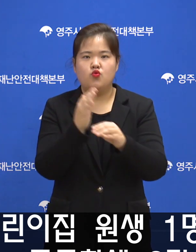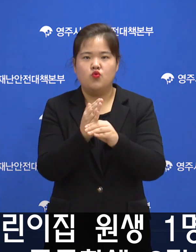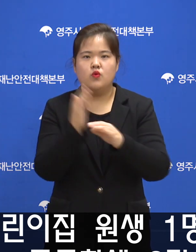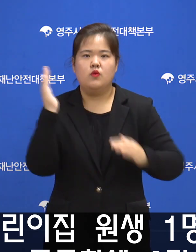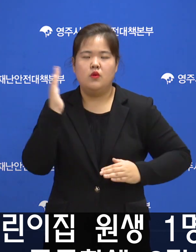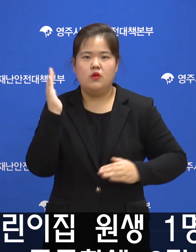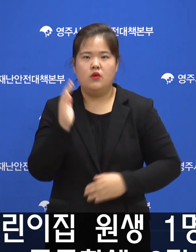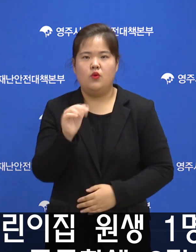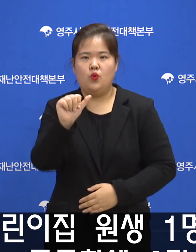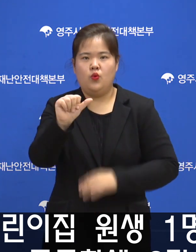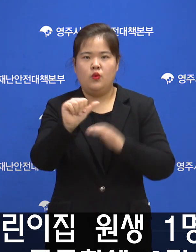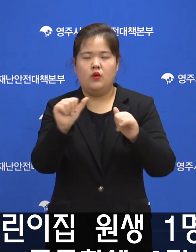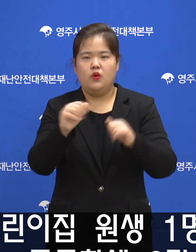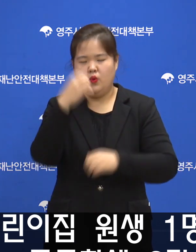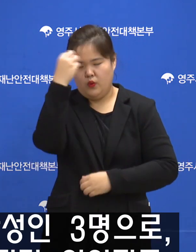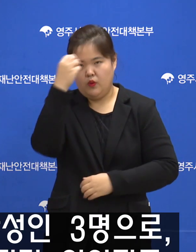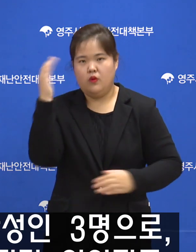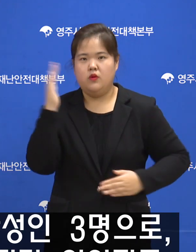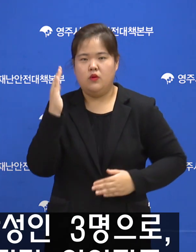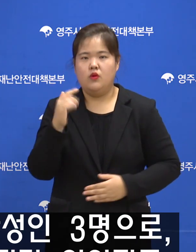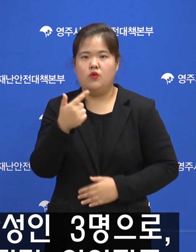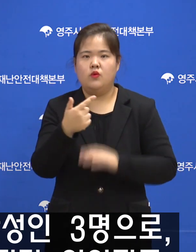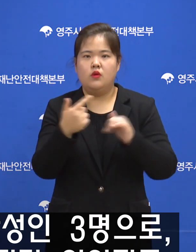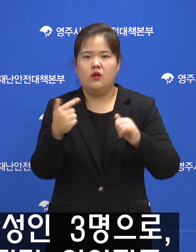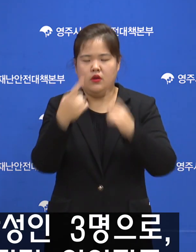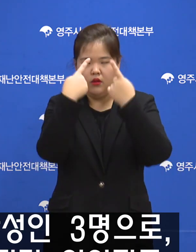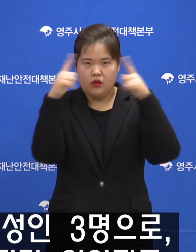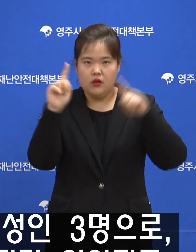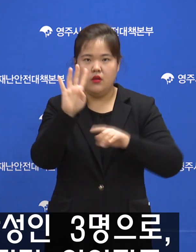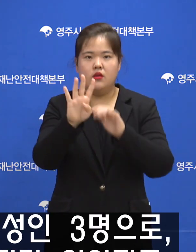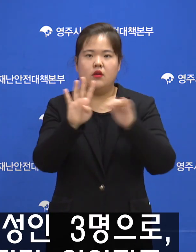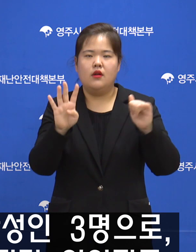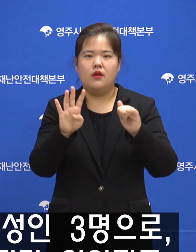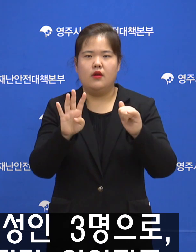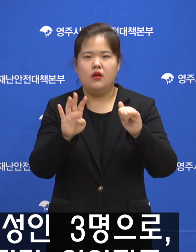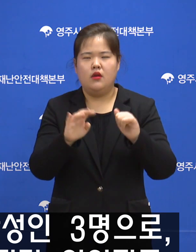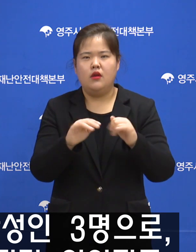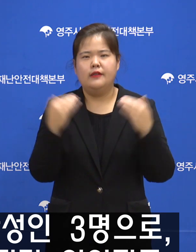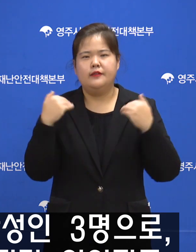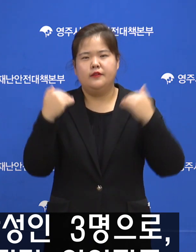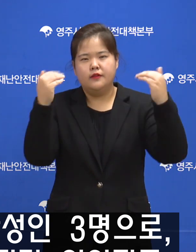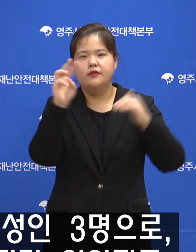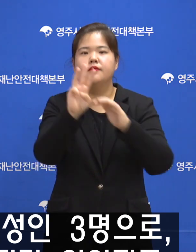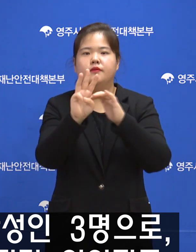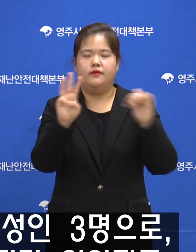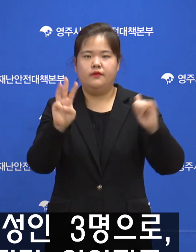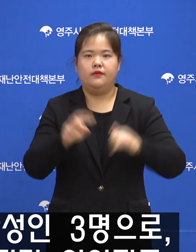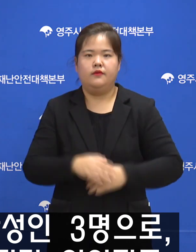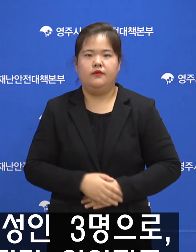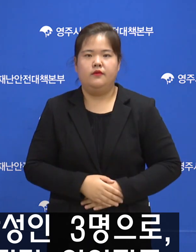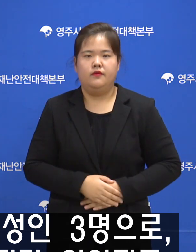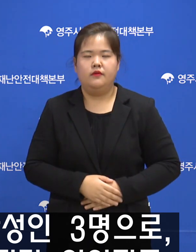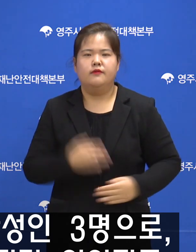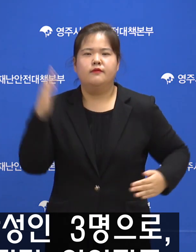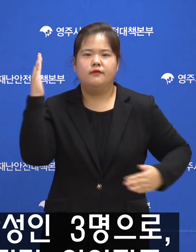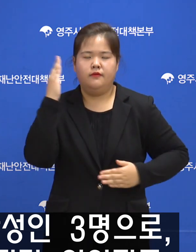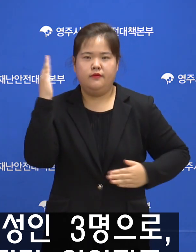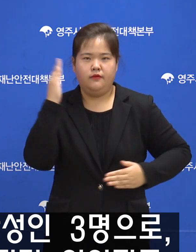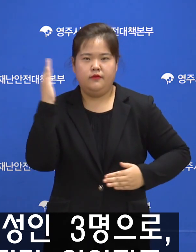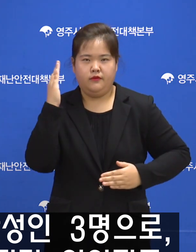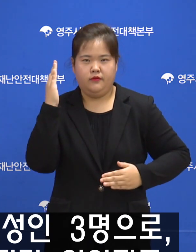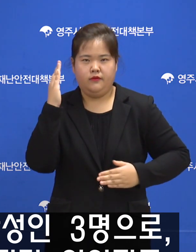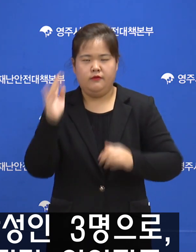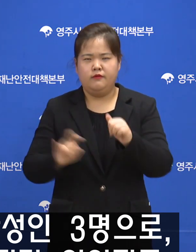5명, 고등학생 6명, 대학생 4명, 그리고 일반 성인 3명으로 학생들의